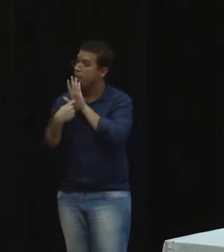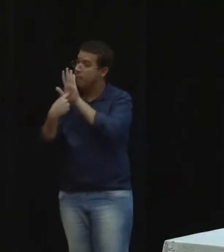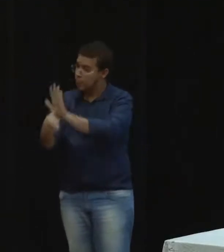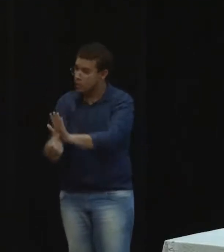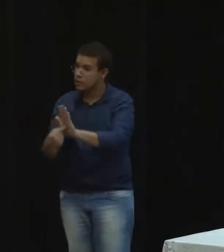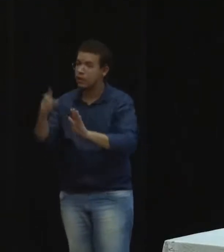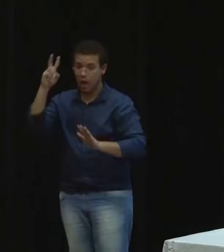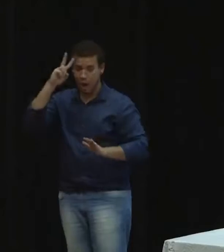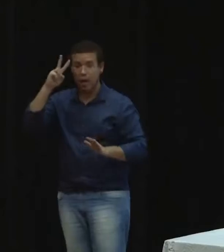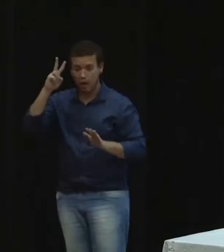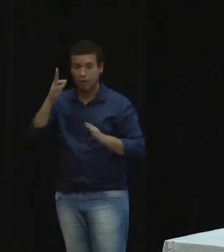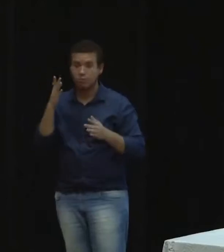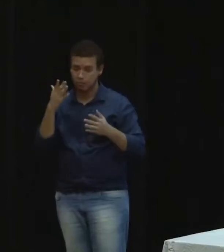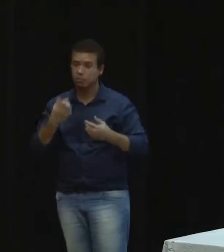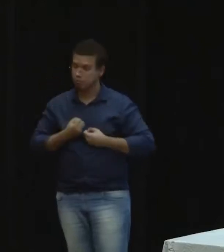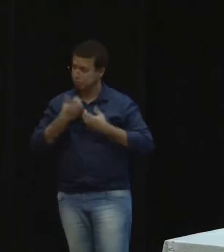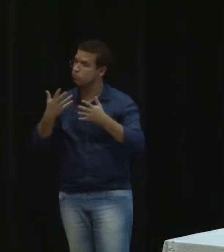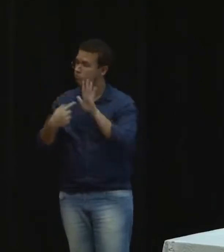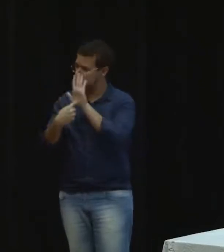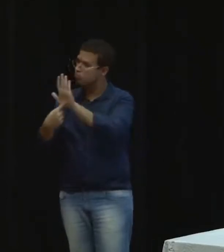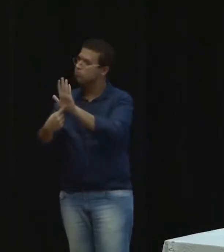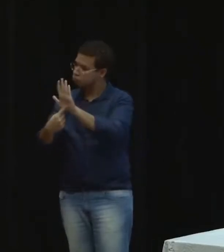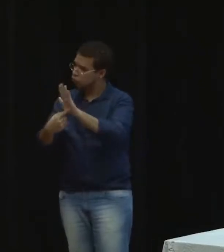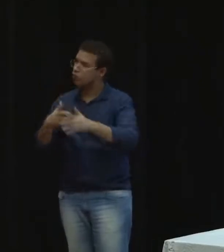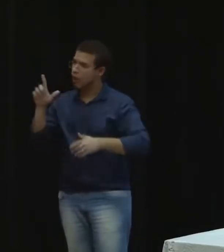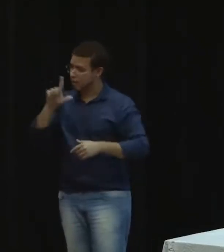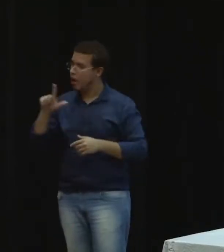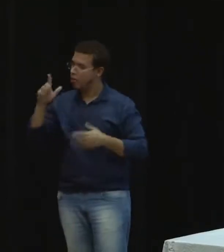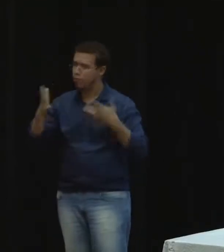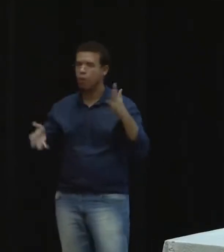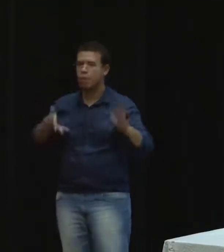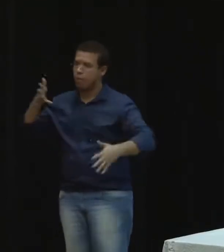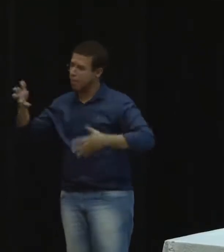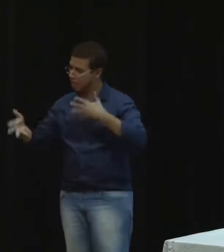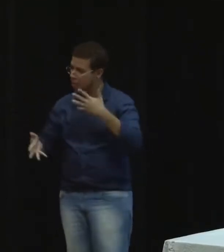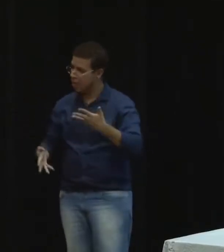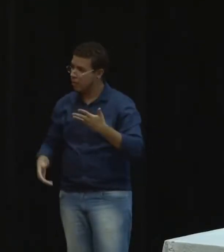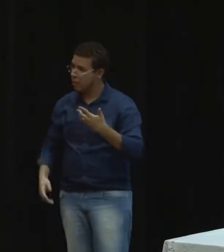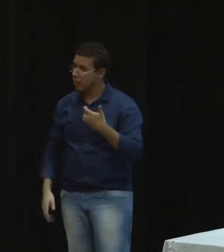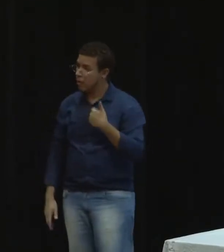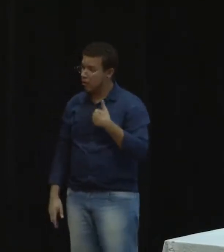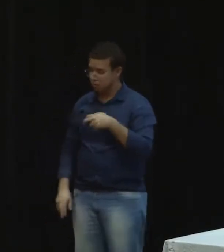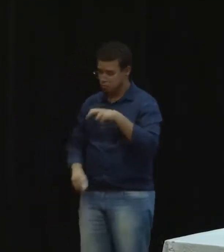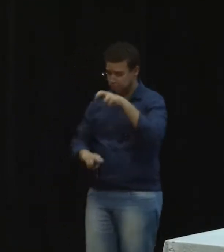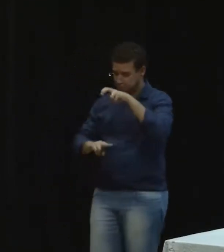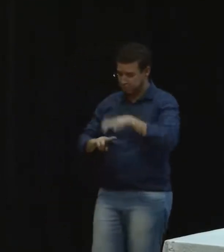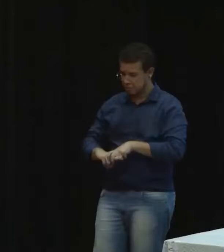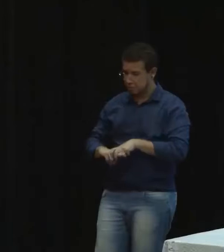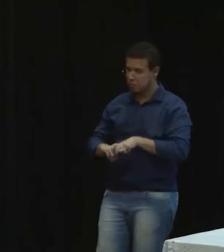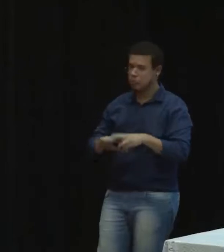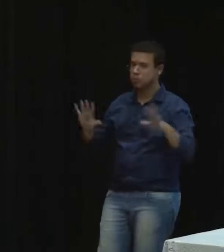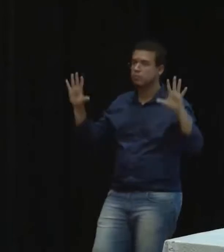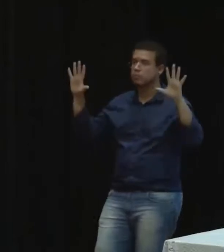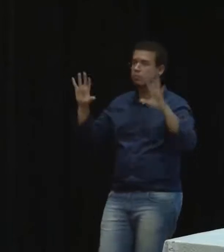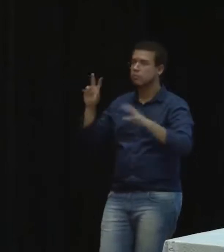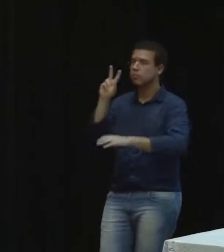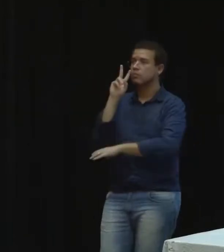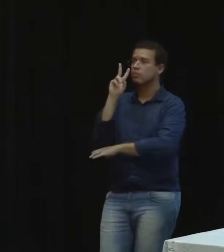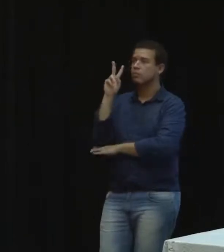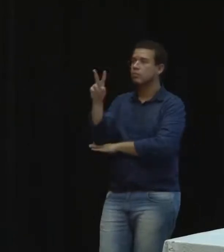Alemanha, e vieram apresentar as histórias, expor as suas apresentações sobre literatura. Eu estava